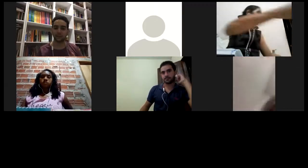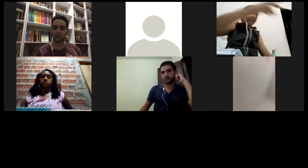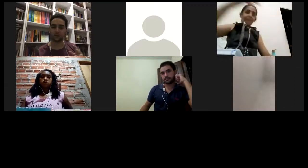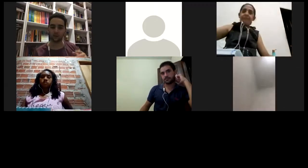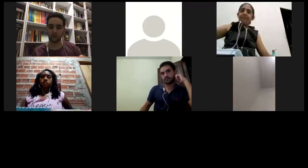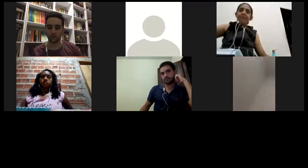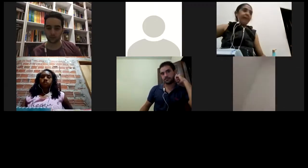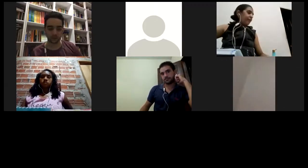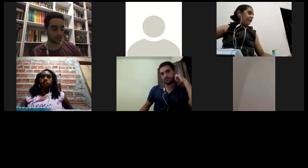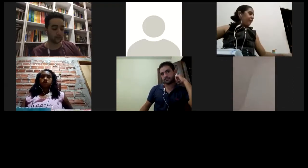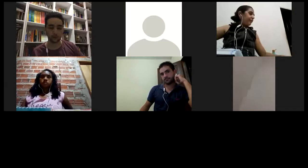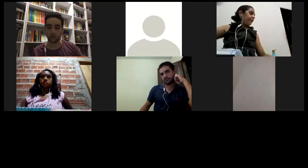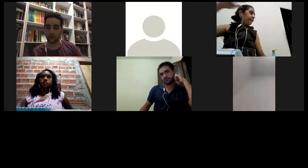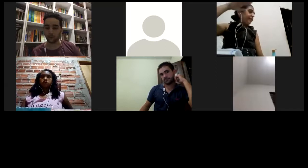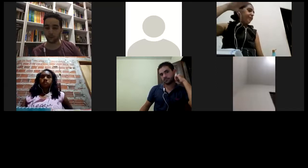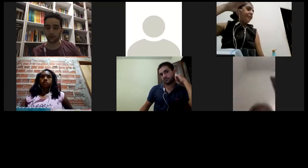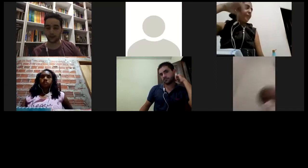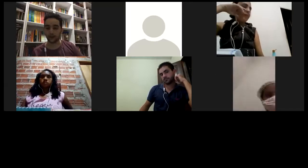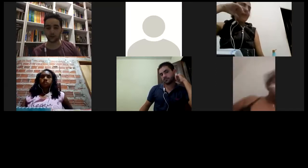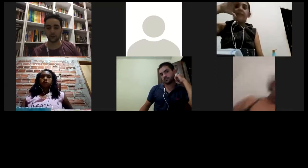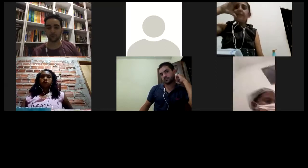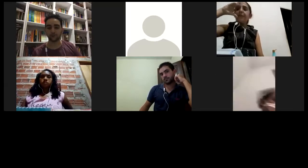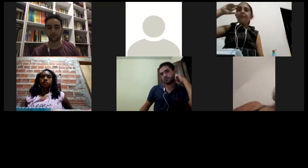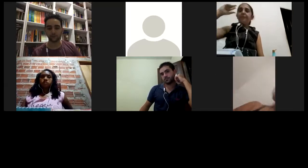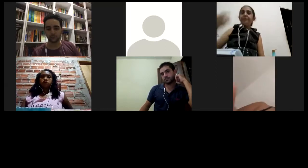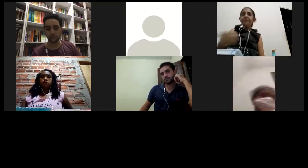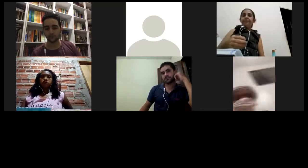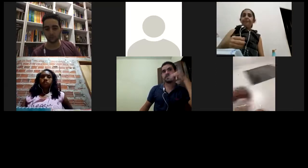lembrarem pelo menos algumas coisas. Então bora lá. Boa tarde.